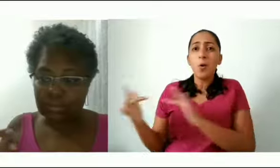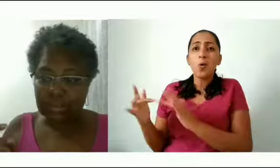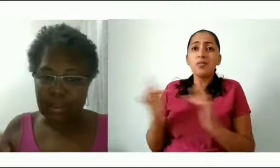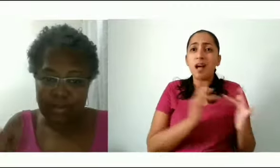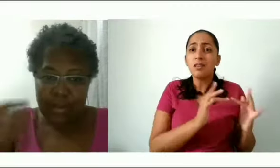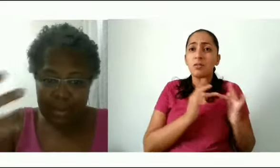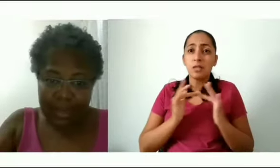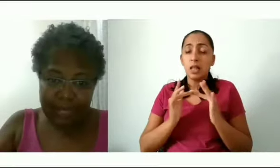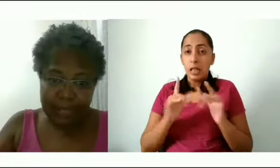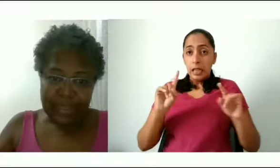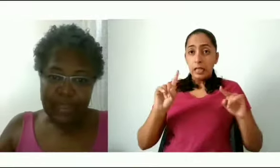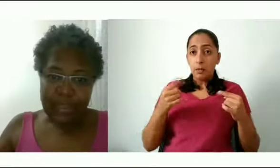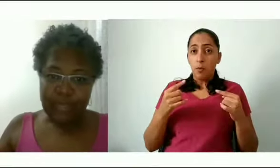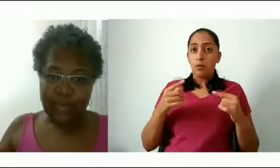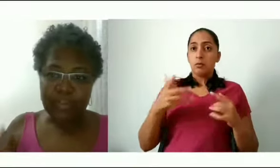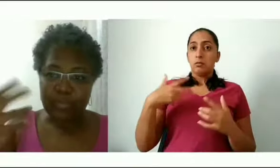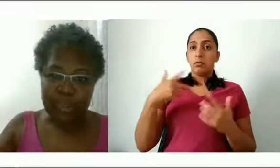que, né,